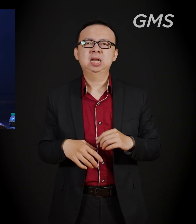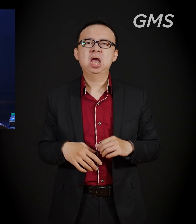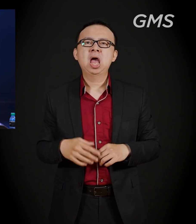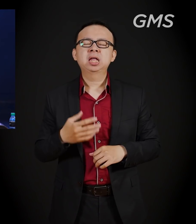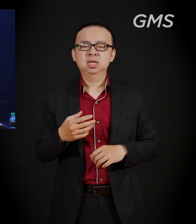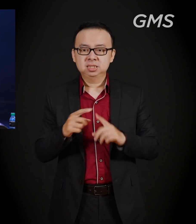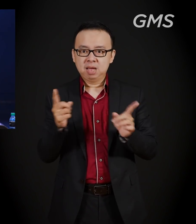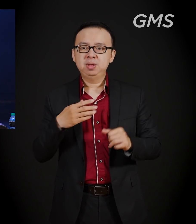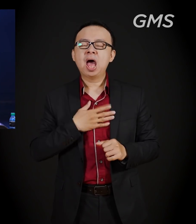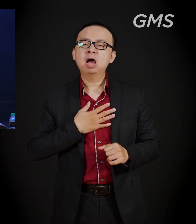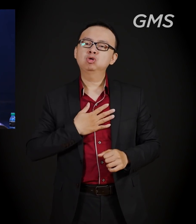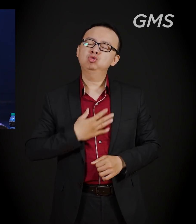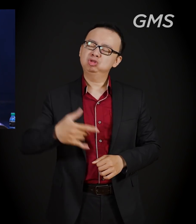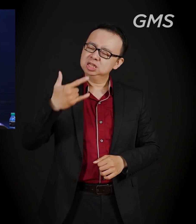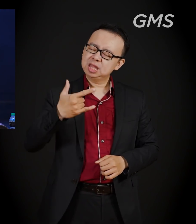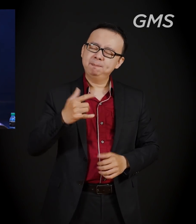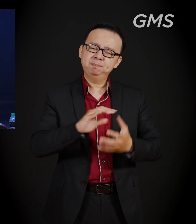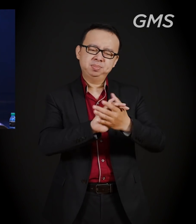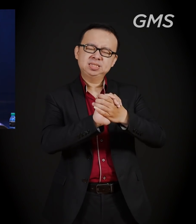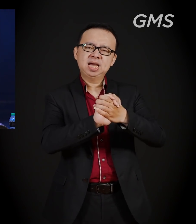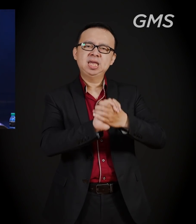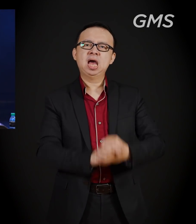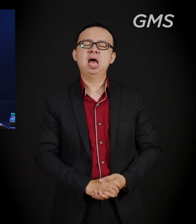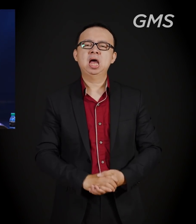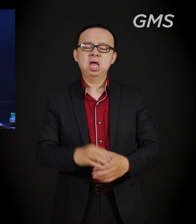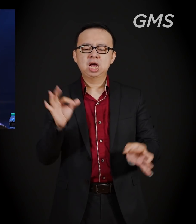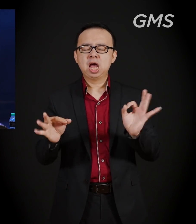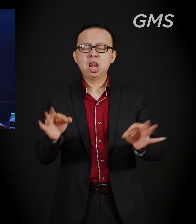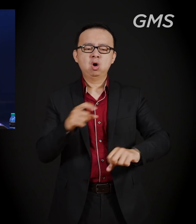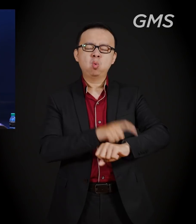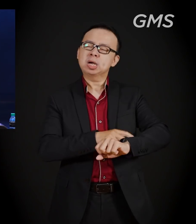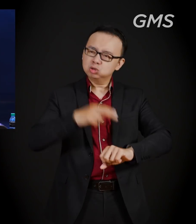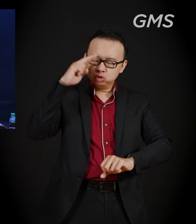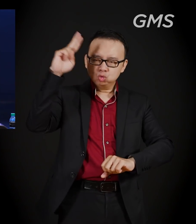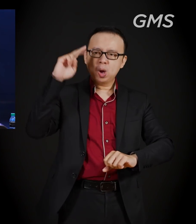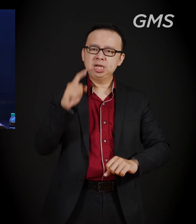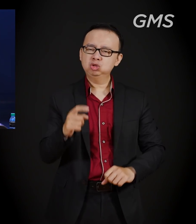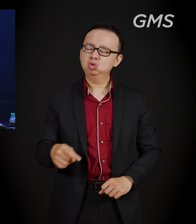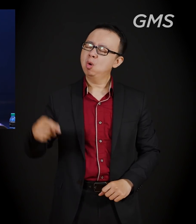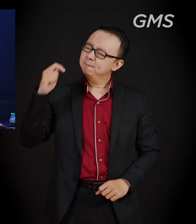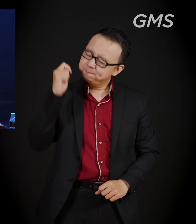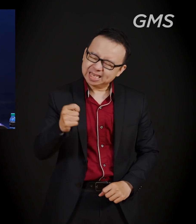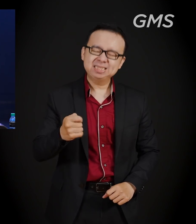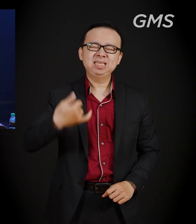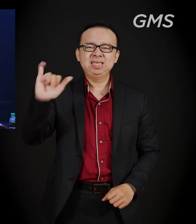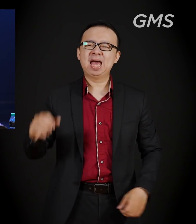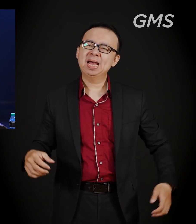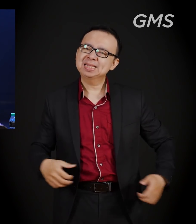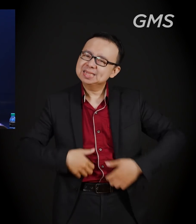cobaan, ku tetap percaya waktu Tuhan pasti